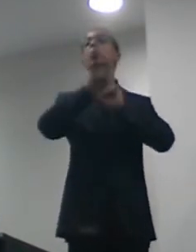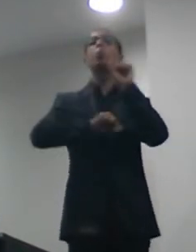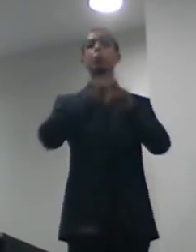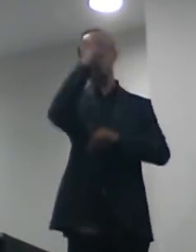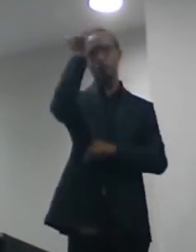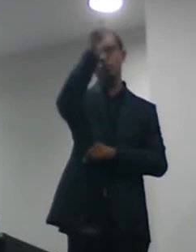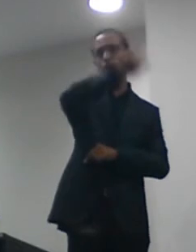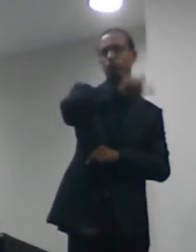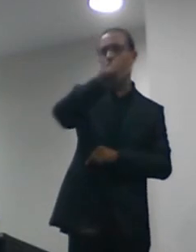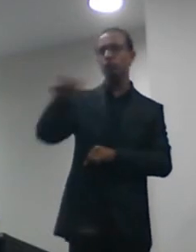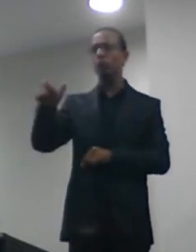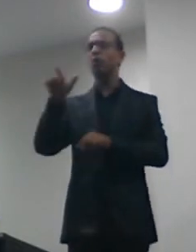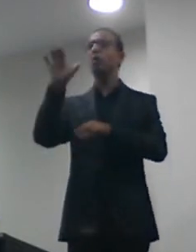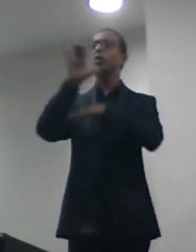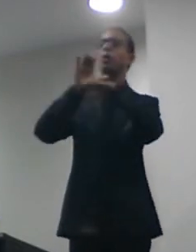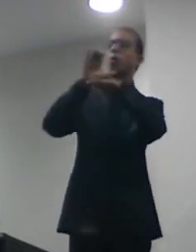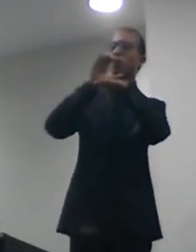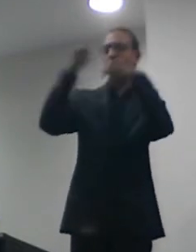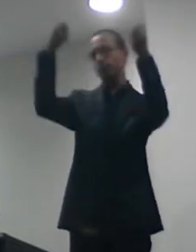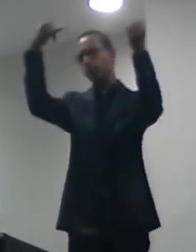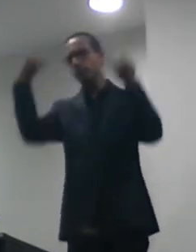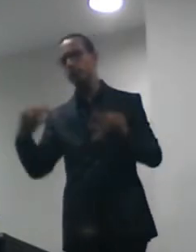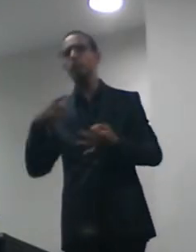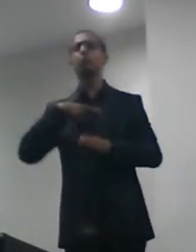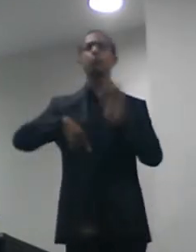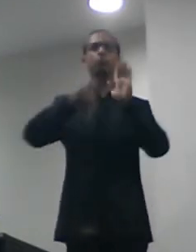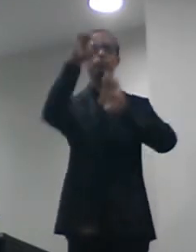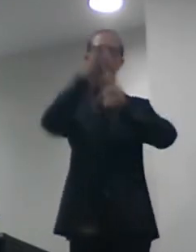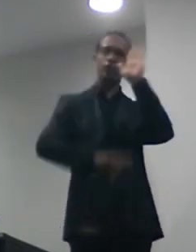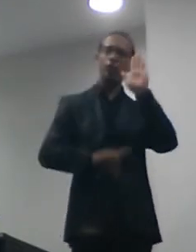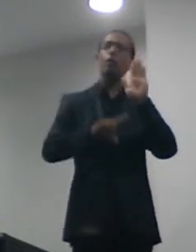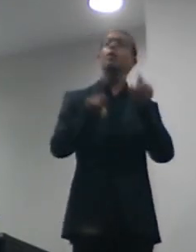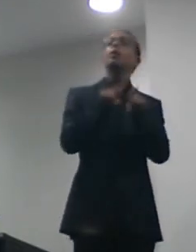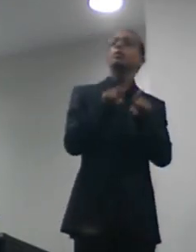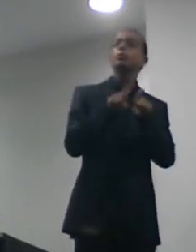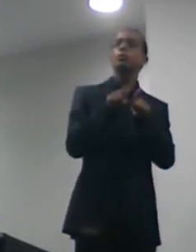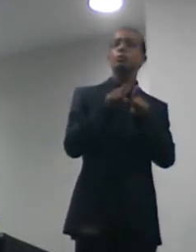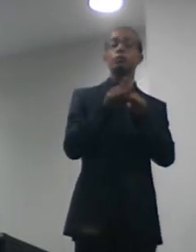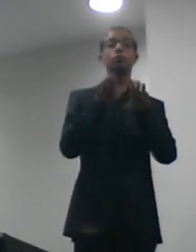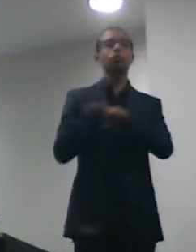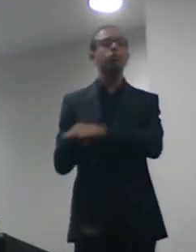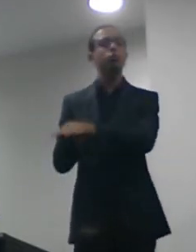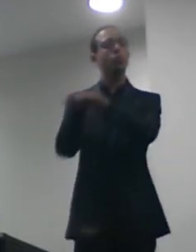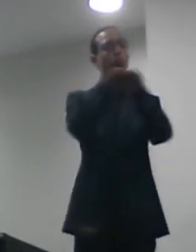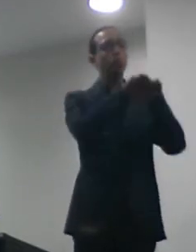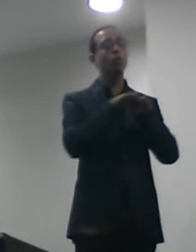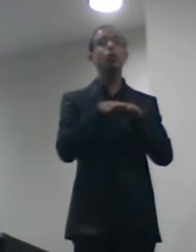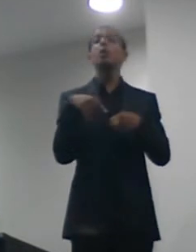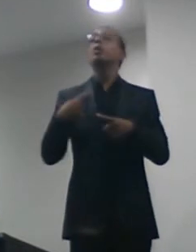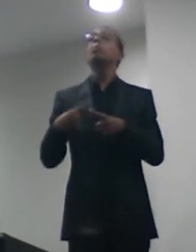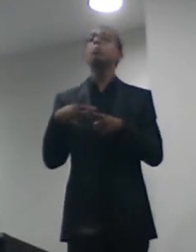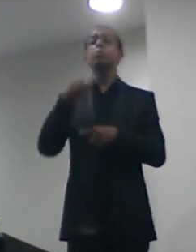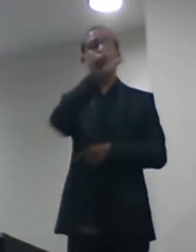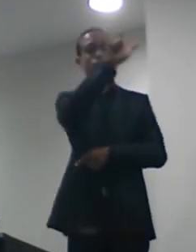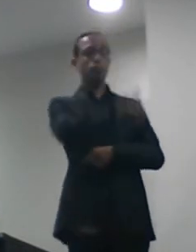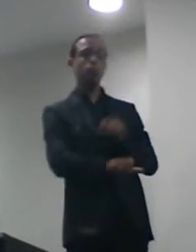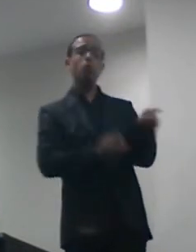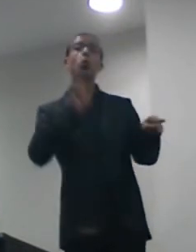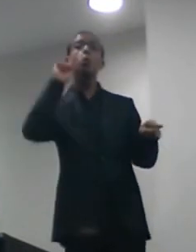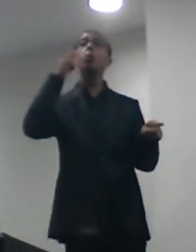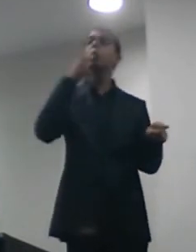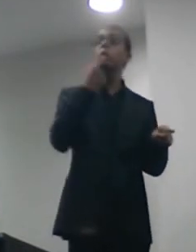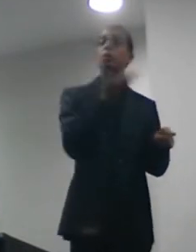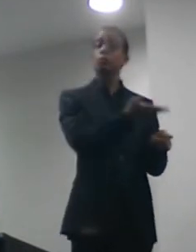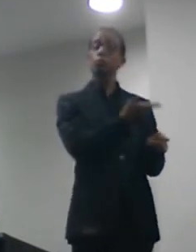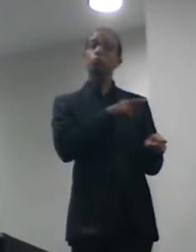Todas as pessoas, como diz a própria Constituição, têm direito, inclusive ser tratadas como iguais. E por que não os surdos, que